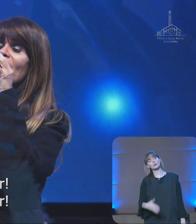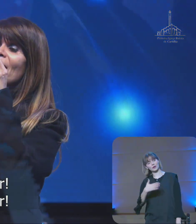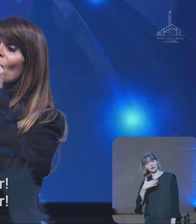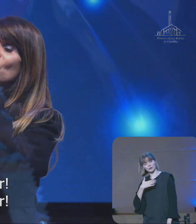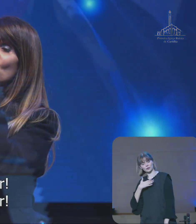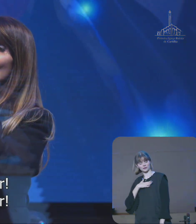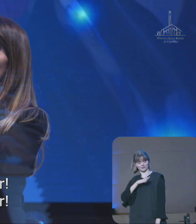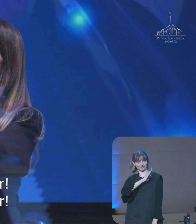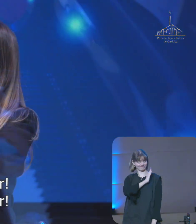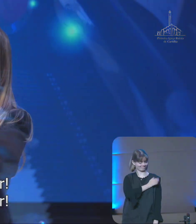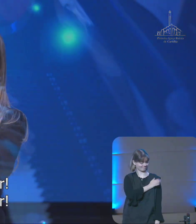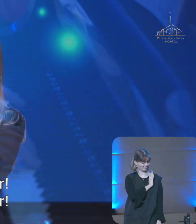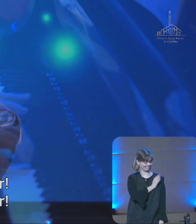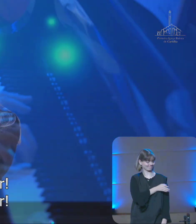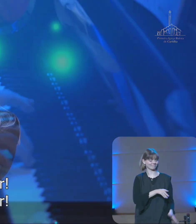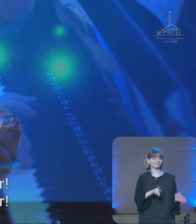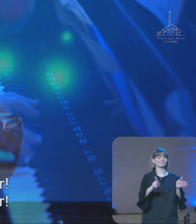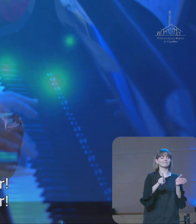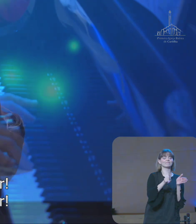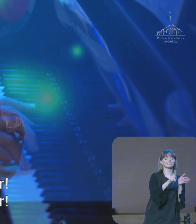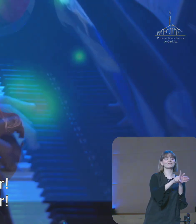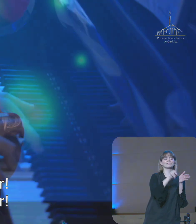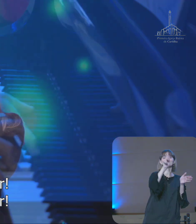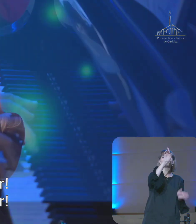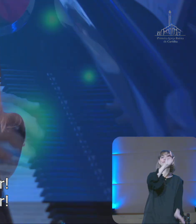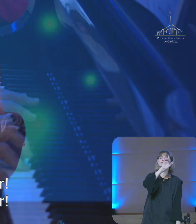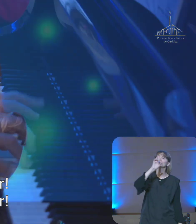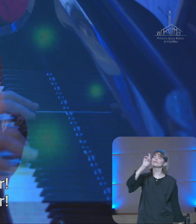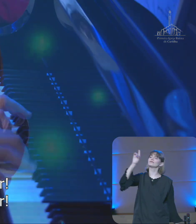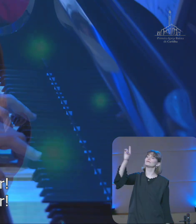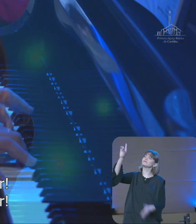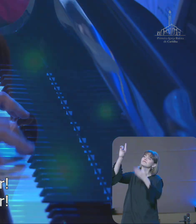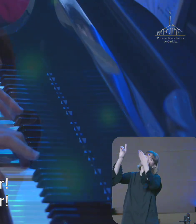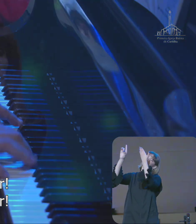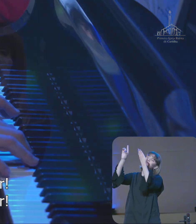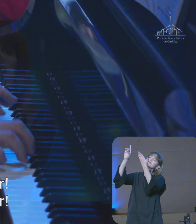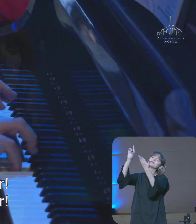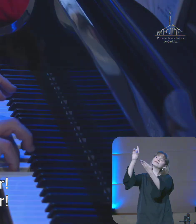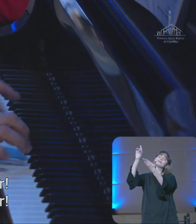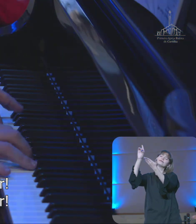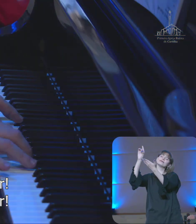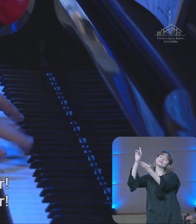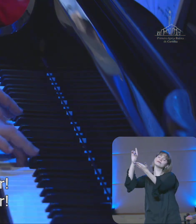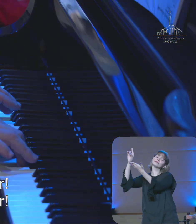O meu coração é teu, Senhor.